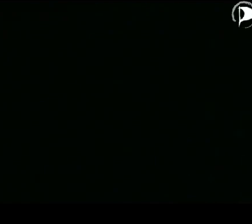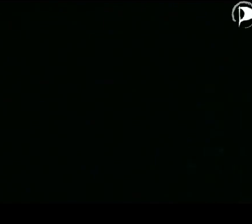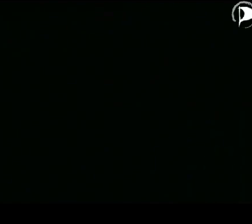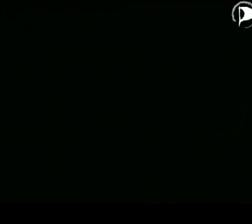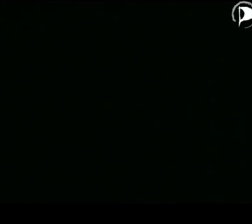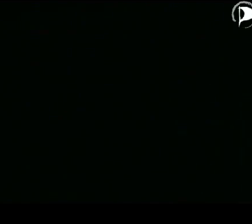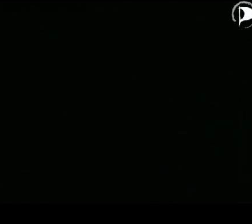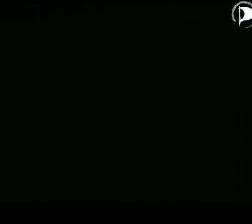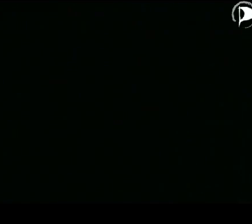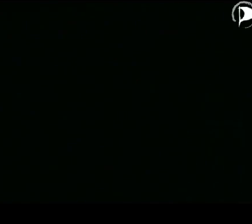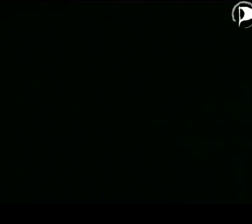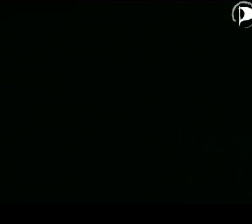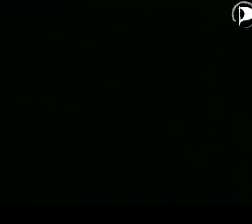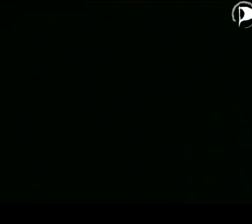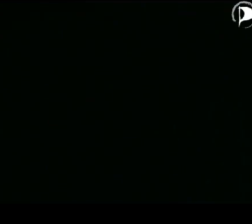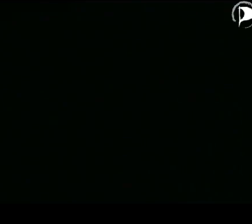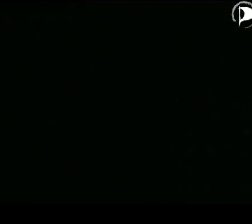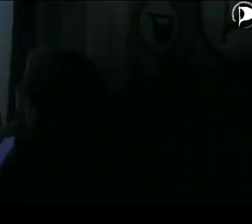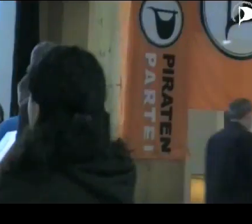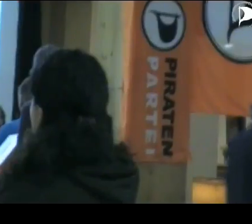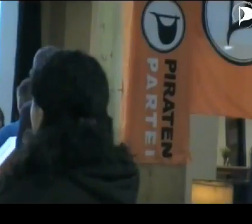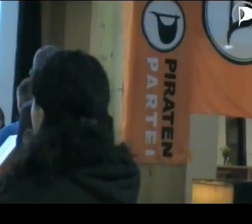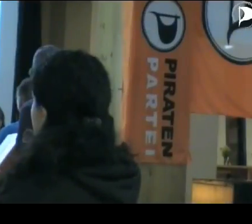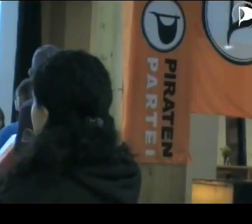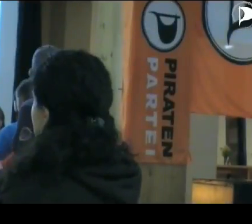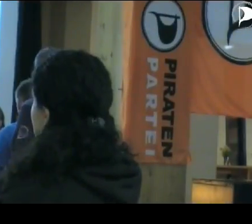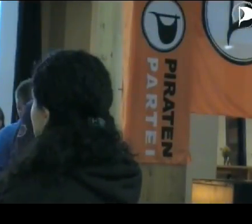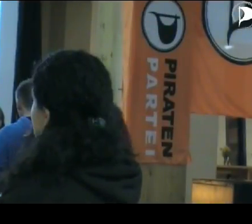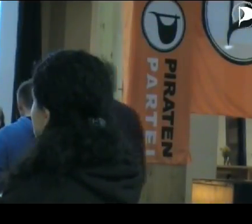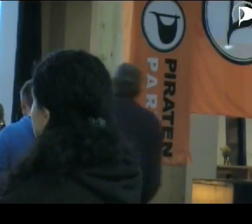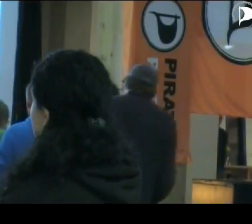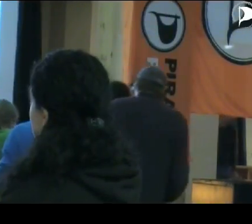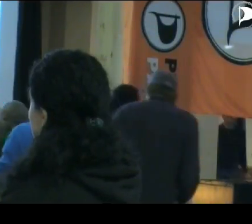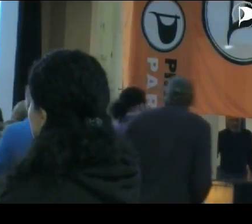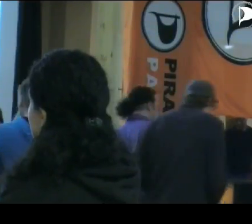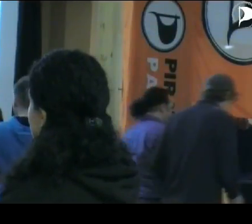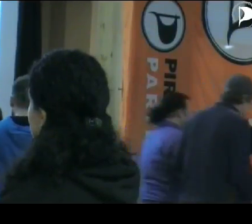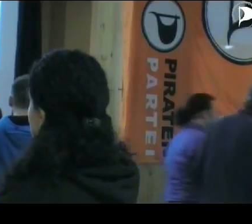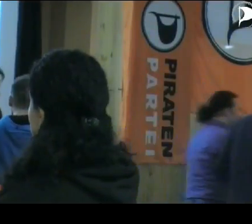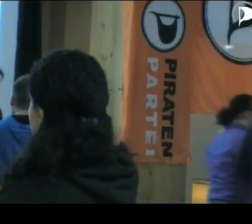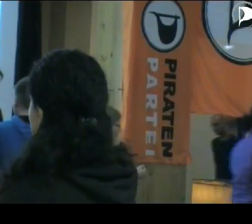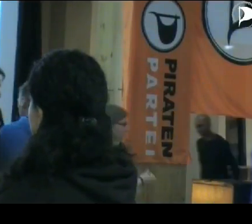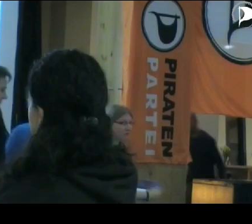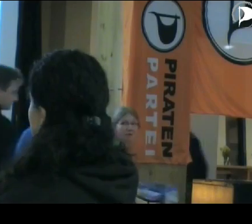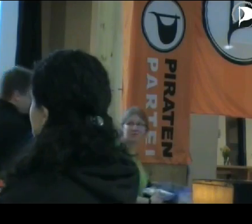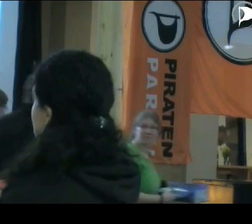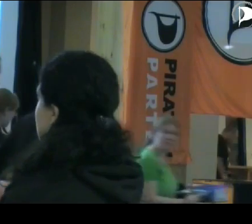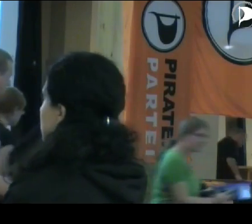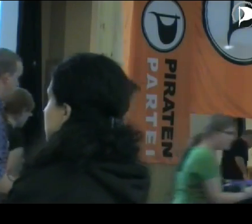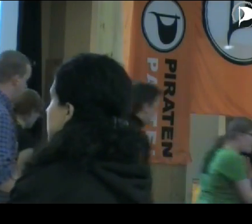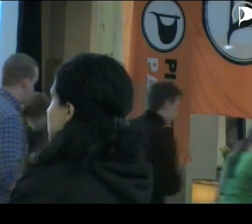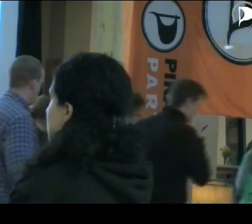aber fortsetzen ich bitte sie war es nach hinten und erst dann an der wahl gefahren ist